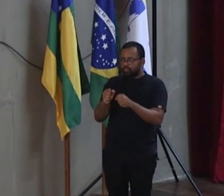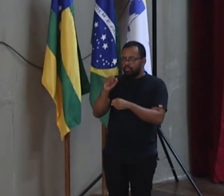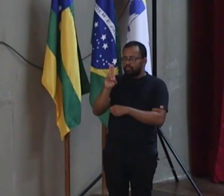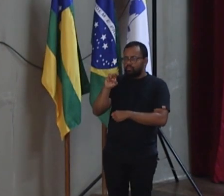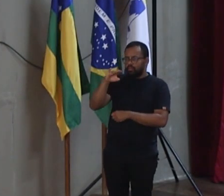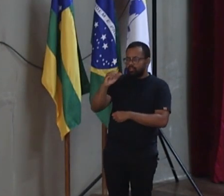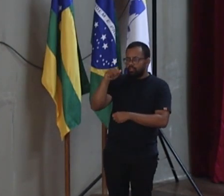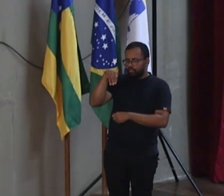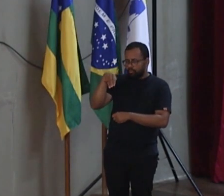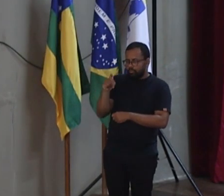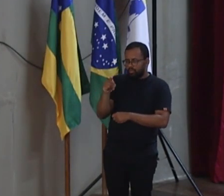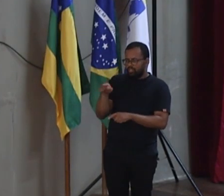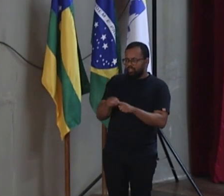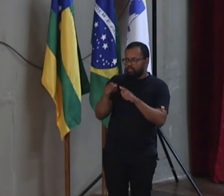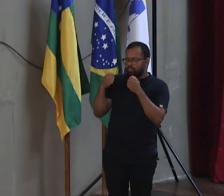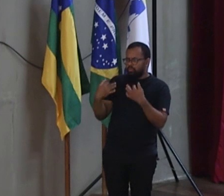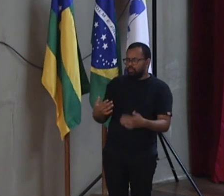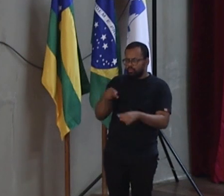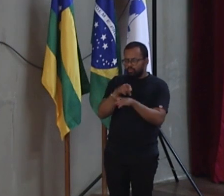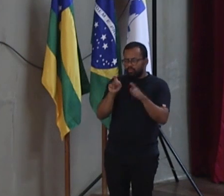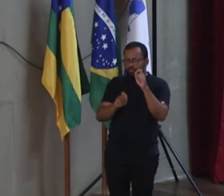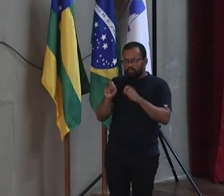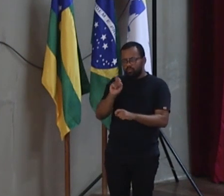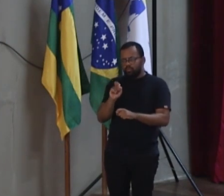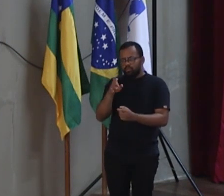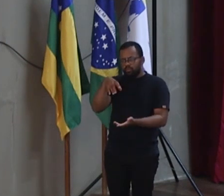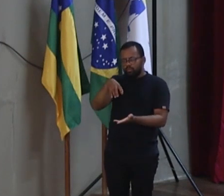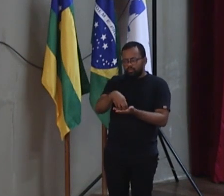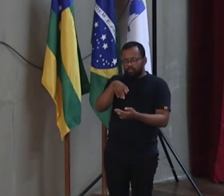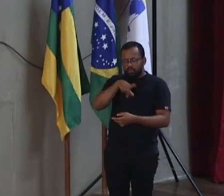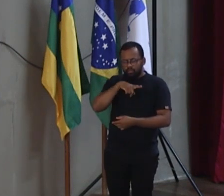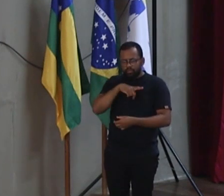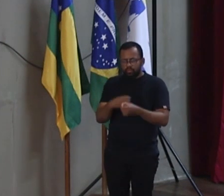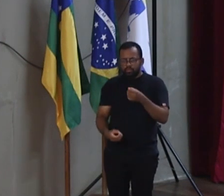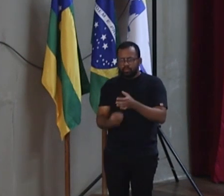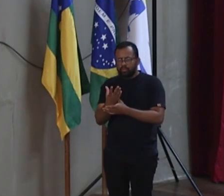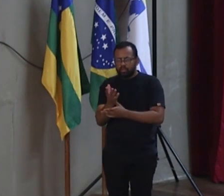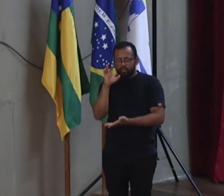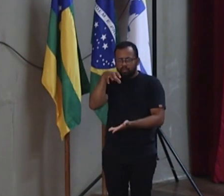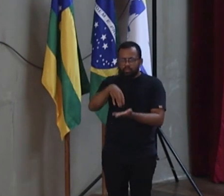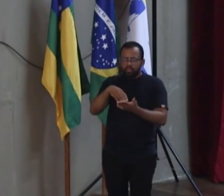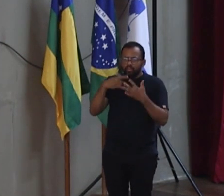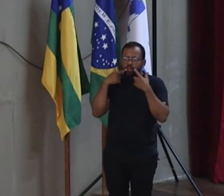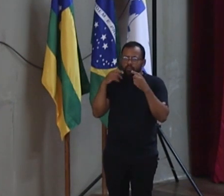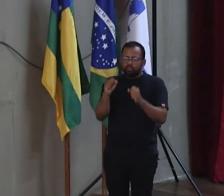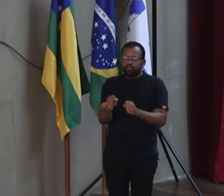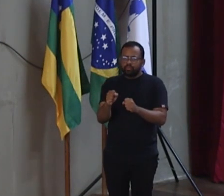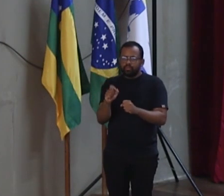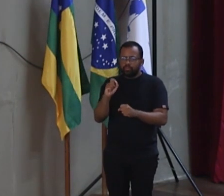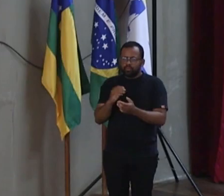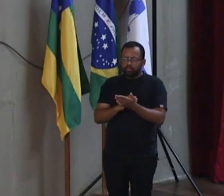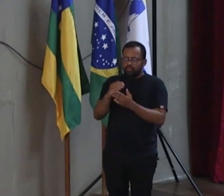Unicamp. Eu devo dizer que o departamento teve a sua origem no Centro de Linguística Aplicada, que